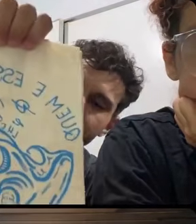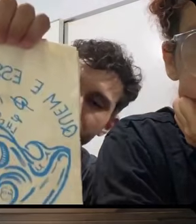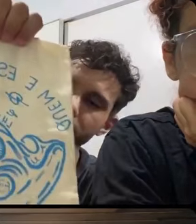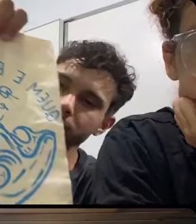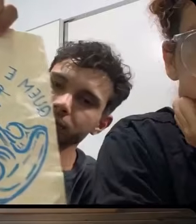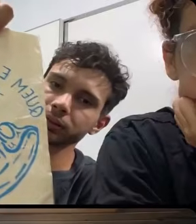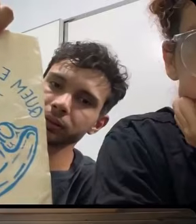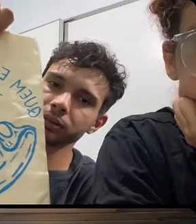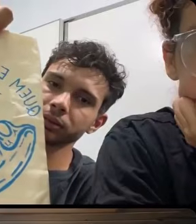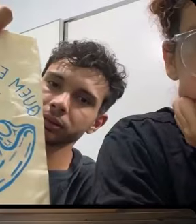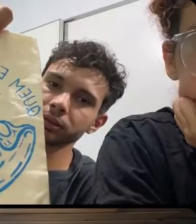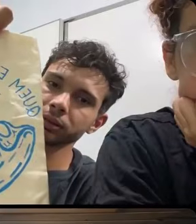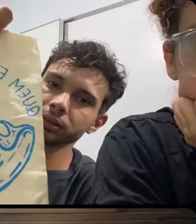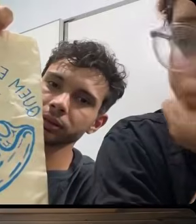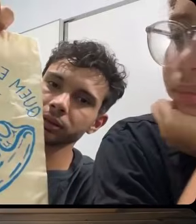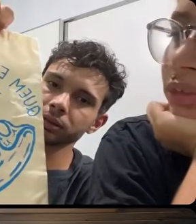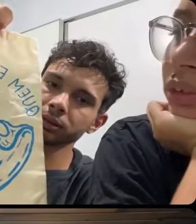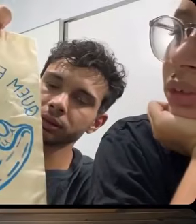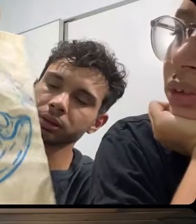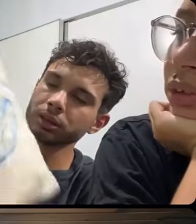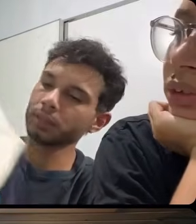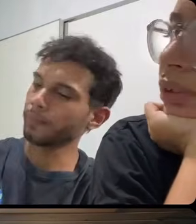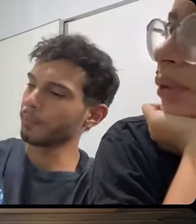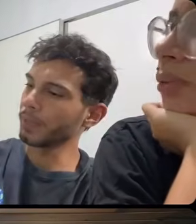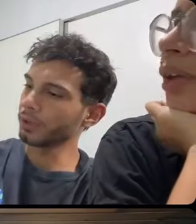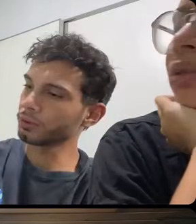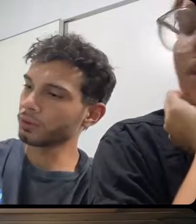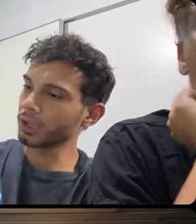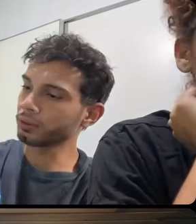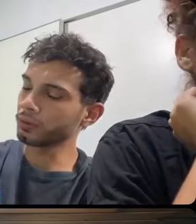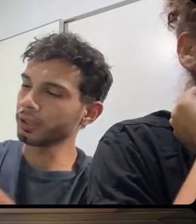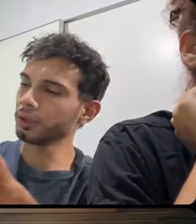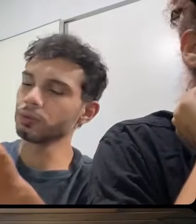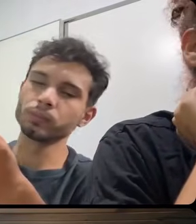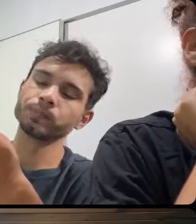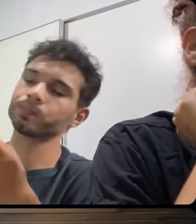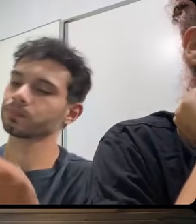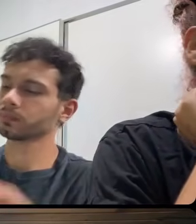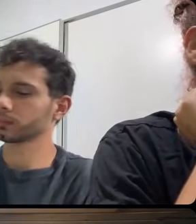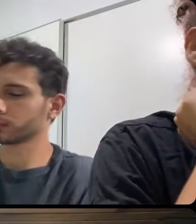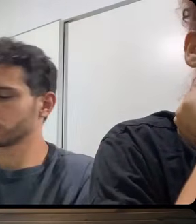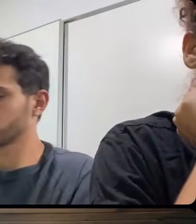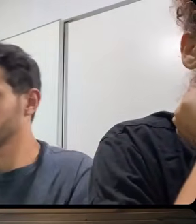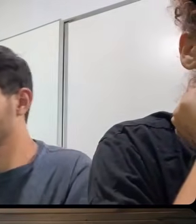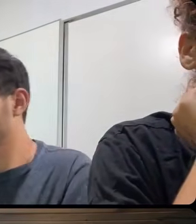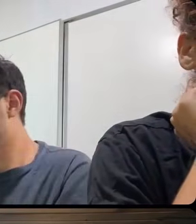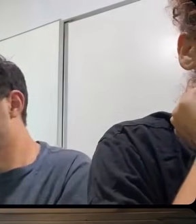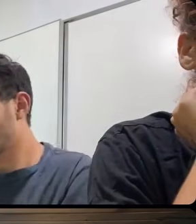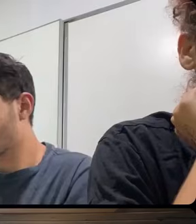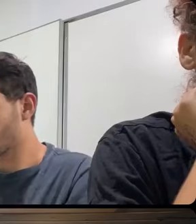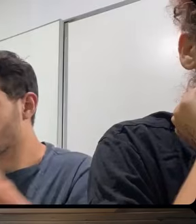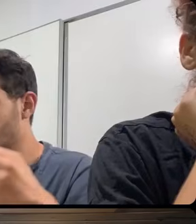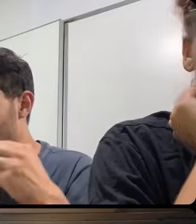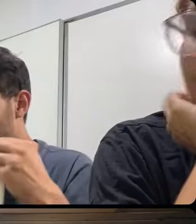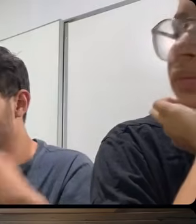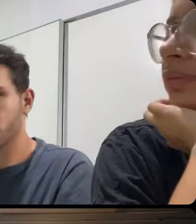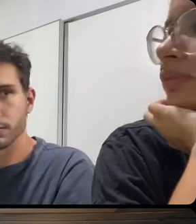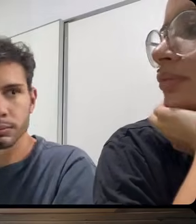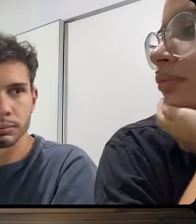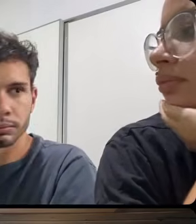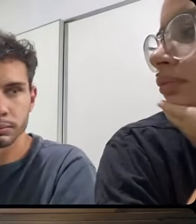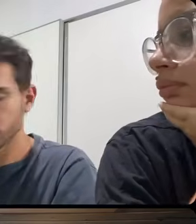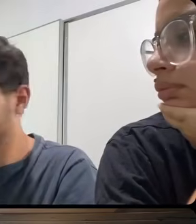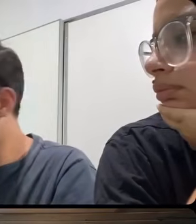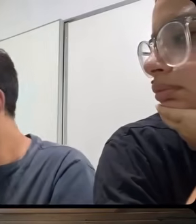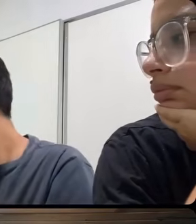Qual é o versículo, só para saber? Marcos 10. Marcos 4:41. 4. Marcos 4. Agora